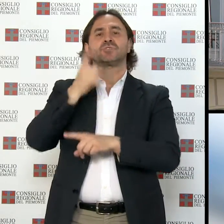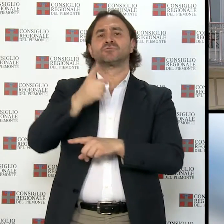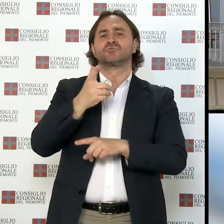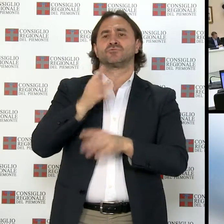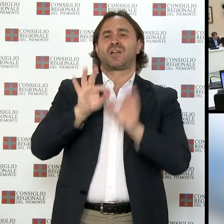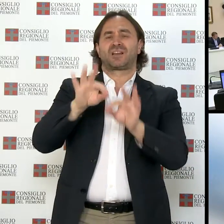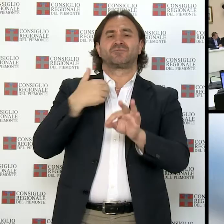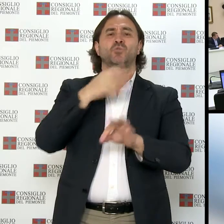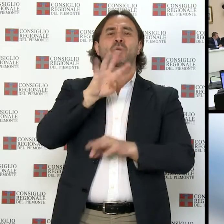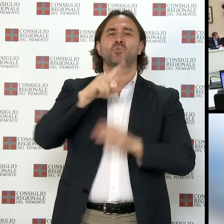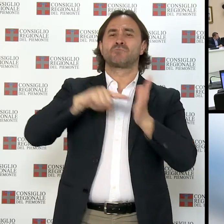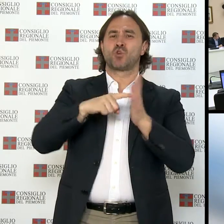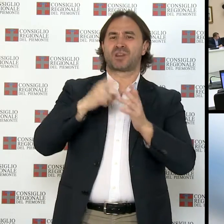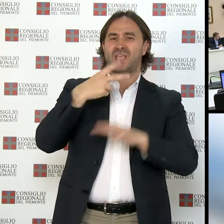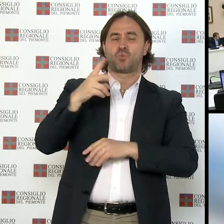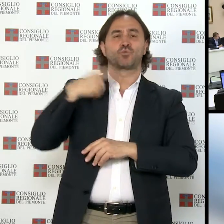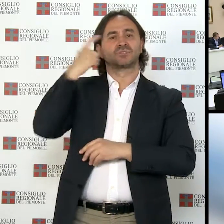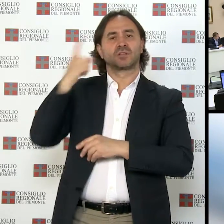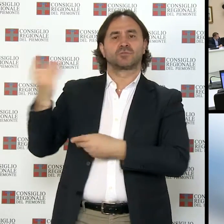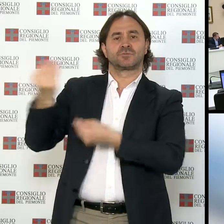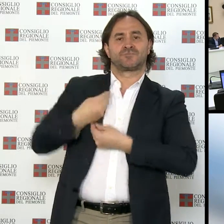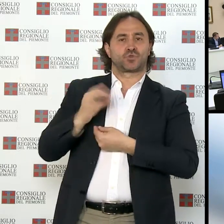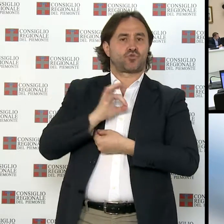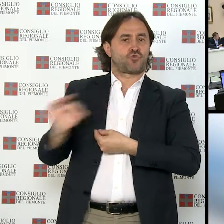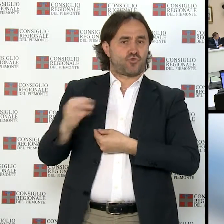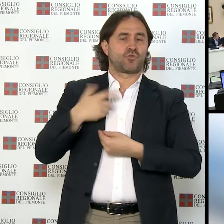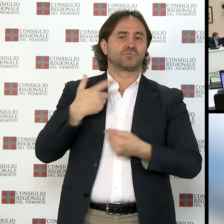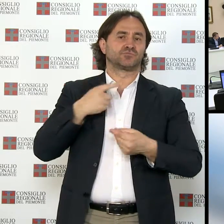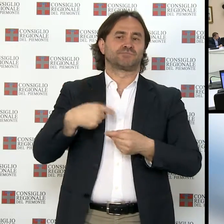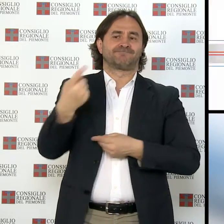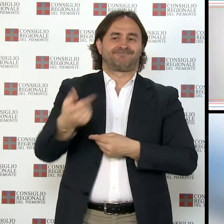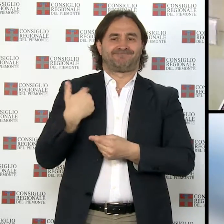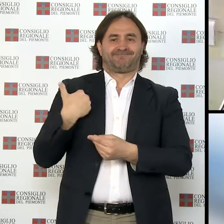di euro. In settimana il documento è stato illustrato nelle commissioni.